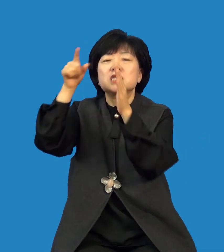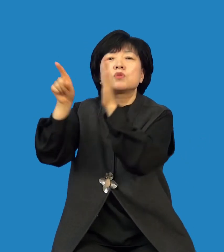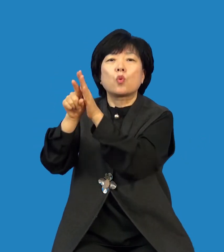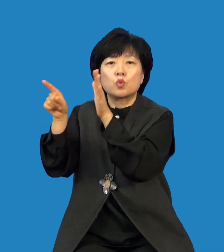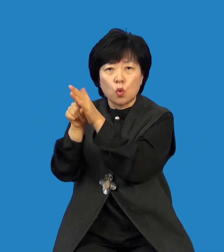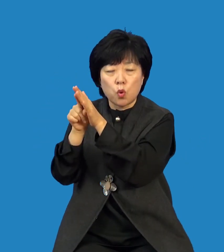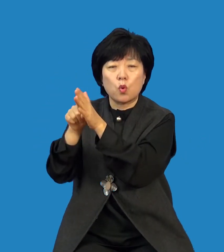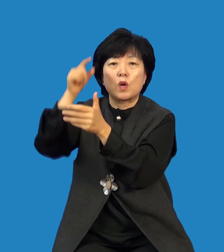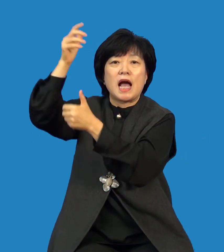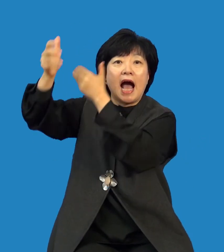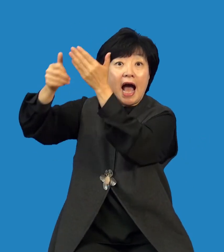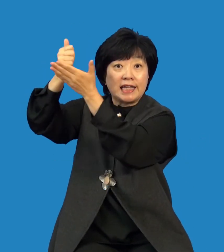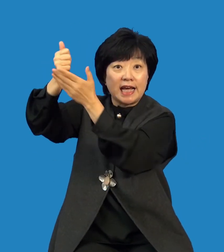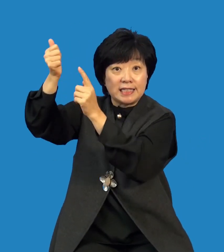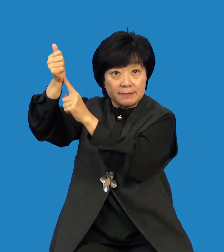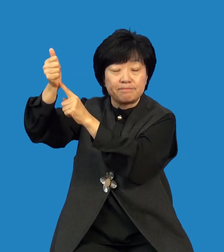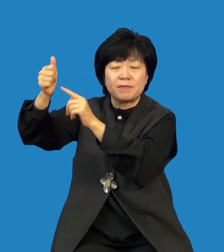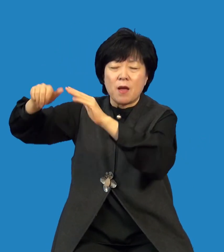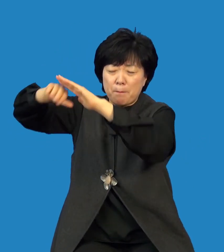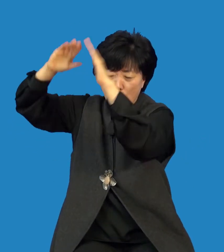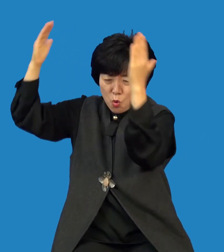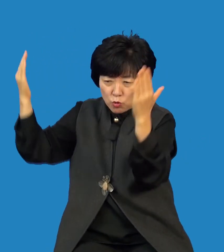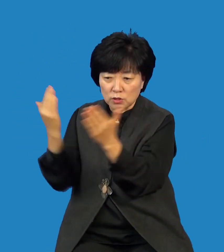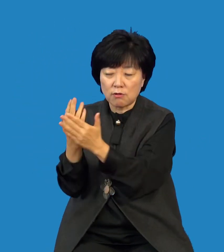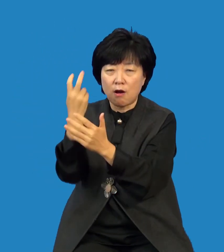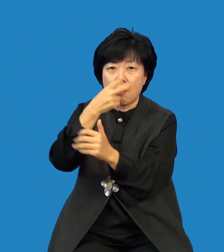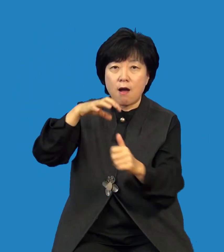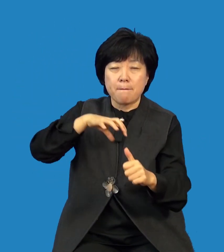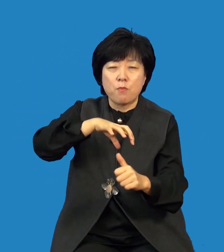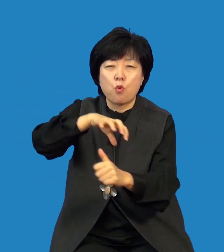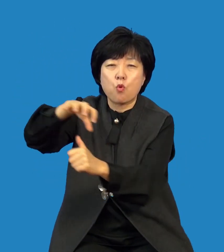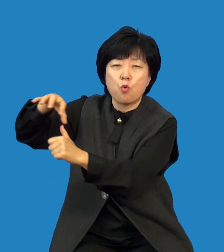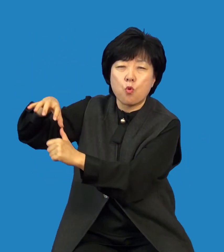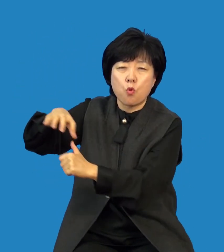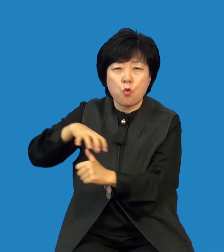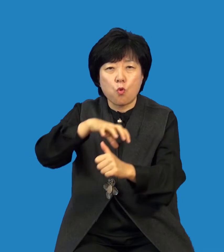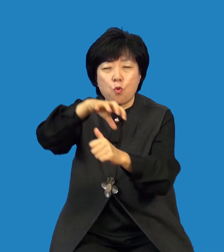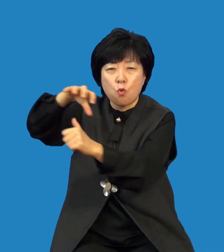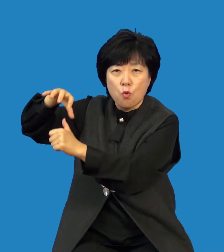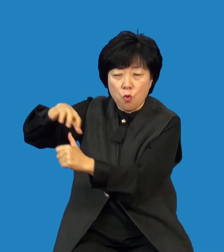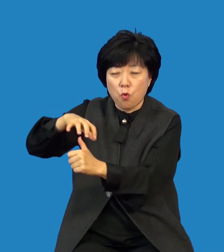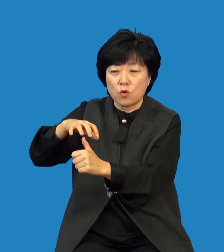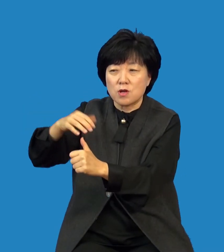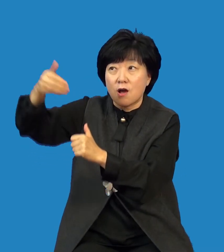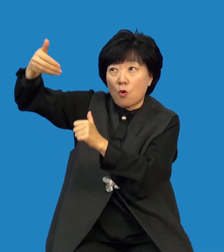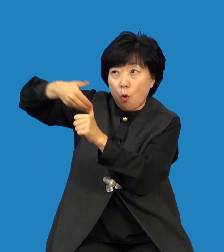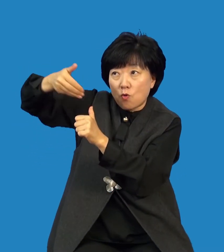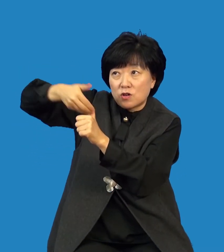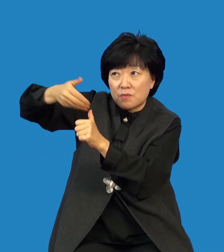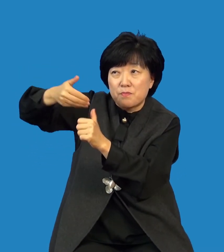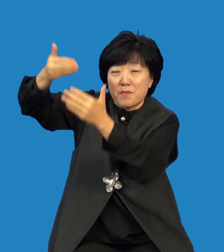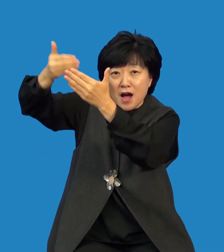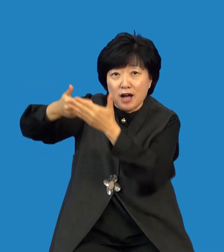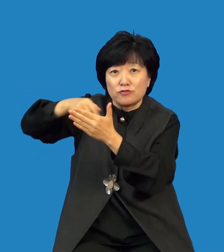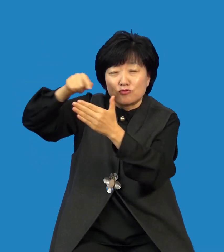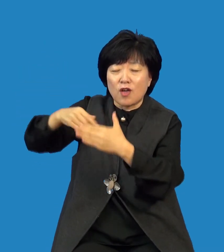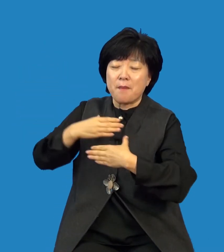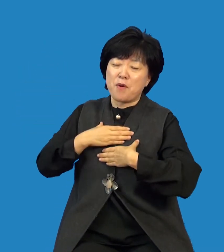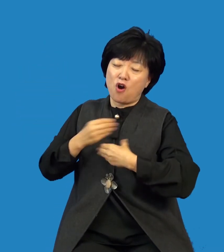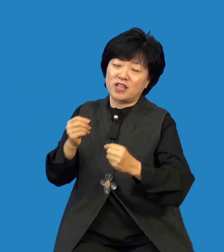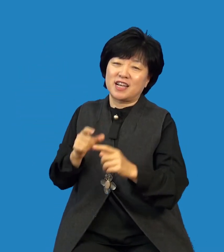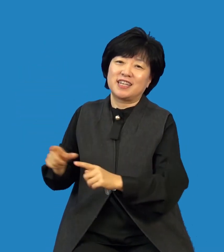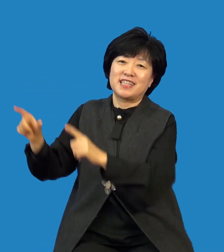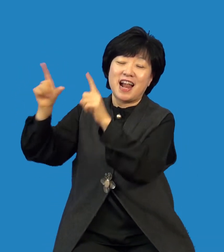보호하심과 공급하심 속에서 살도록 지음받았다는 거예요. 마치 어린아이들이 부모의 보호와 공급하심 속에서 걱정 없이 살아가는